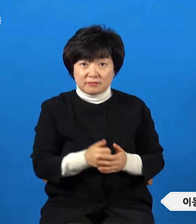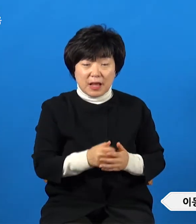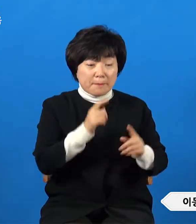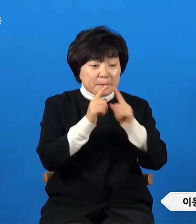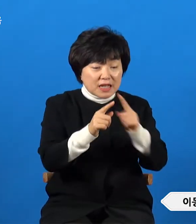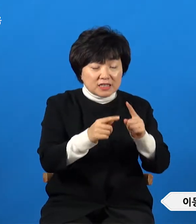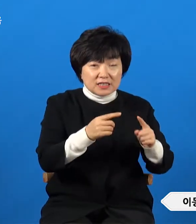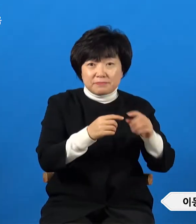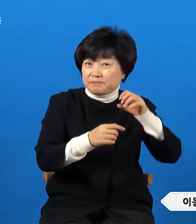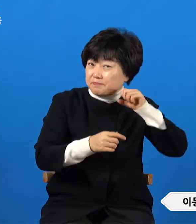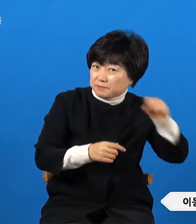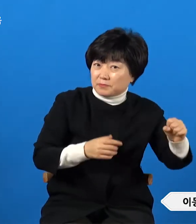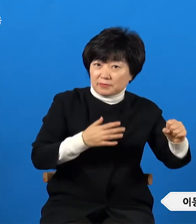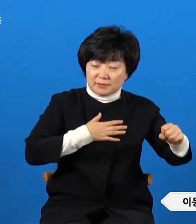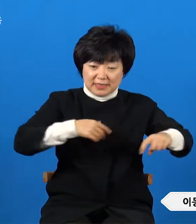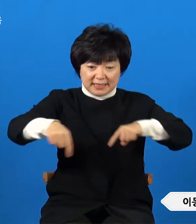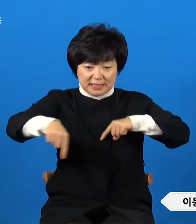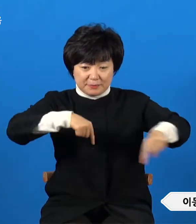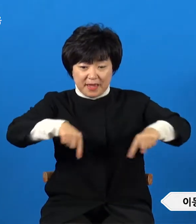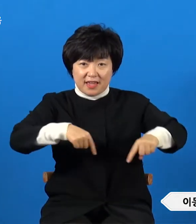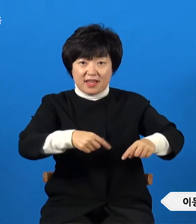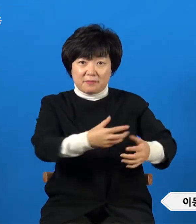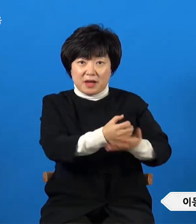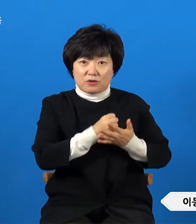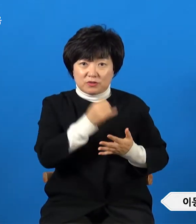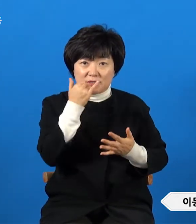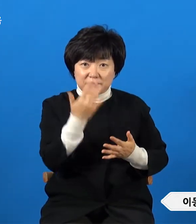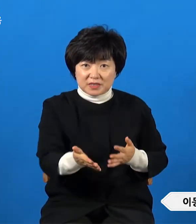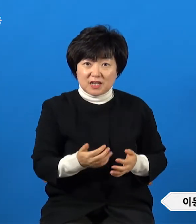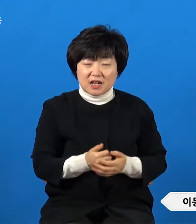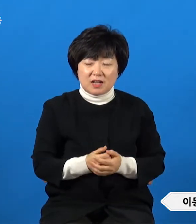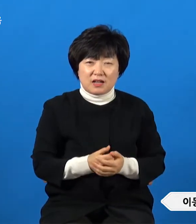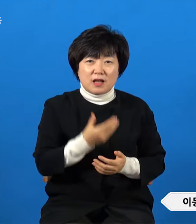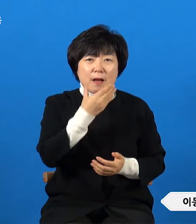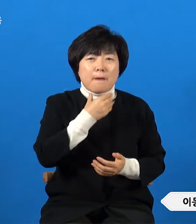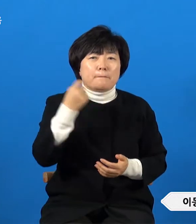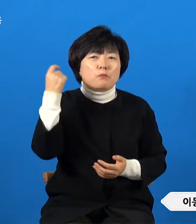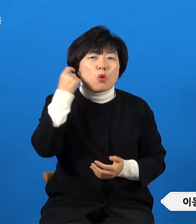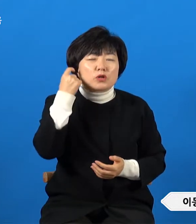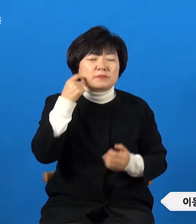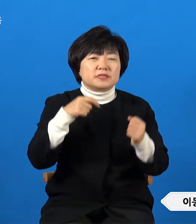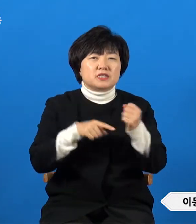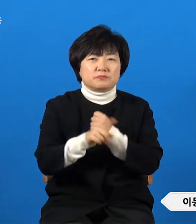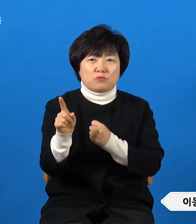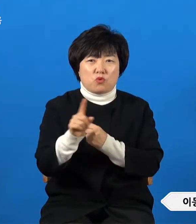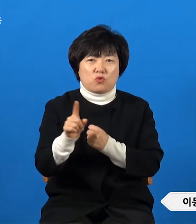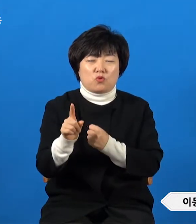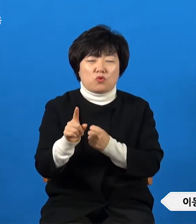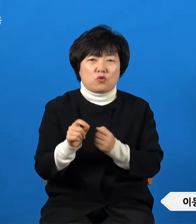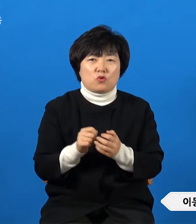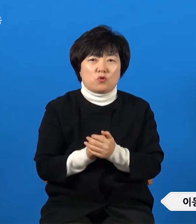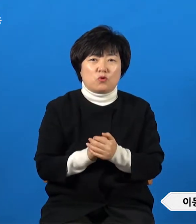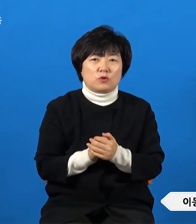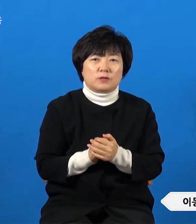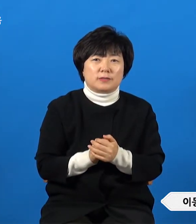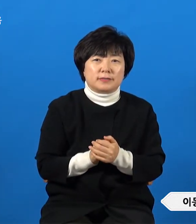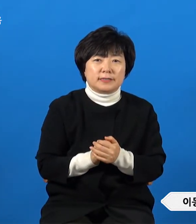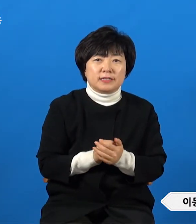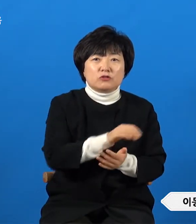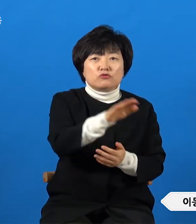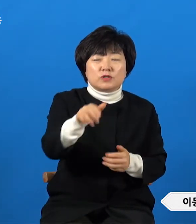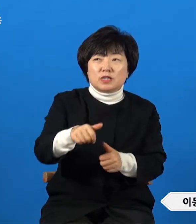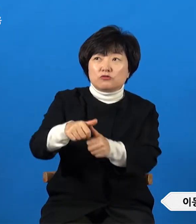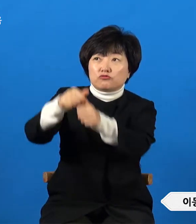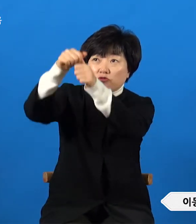말씀이 우리를 다스리고 있습니까? 복음이란 뭐냐? 바울이 디모데에게 전한 복음. 그것은 우리를 구원의 길로